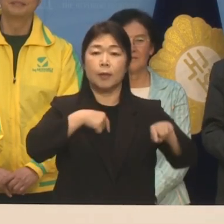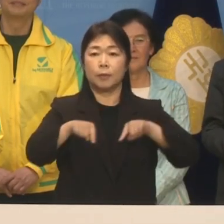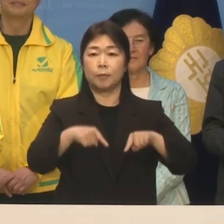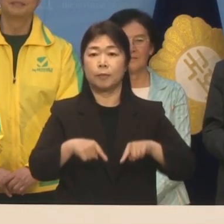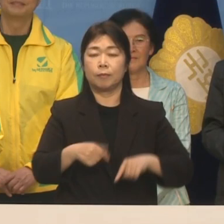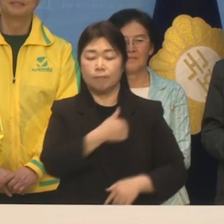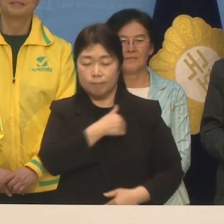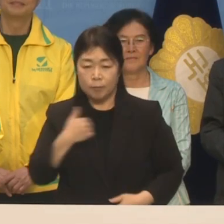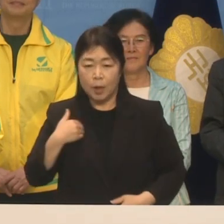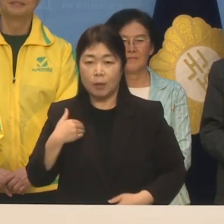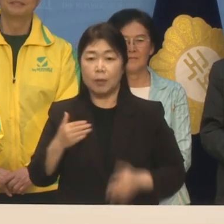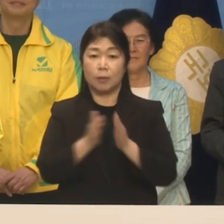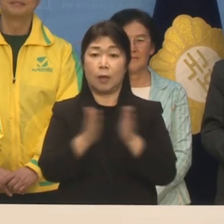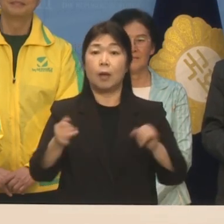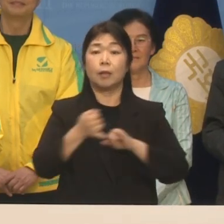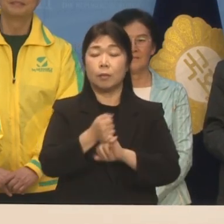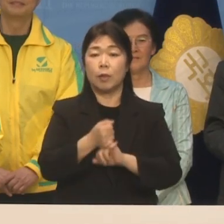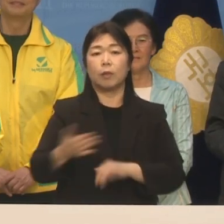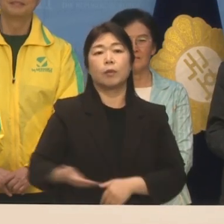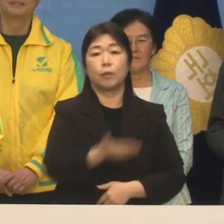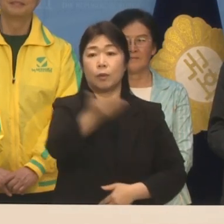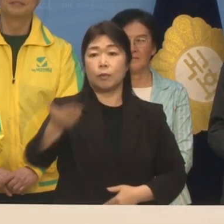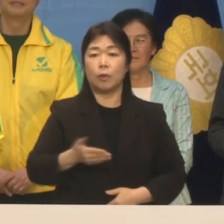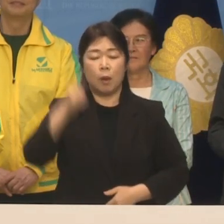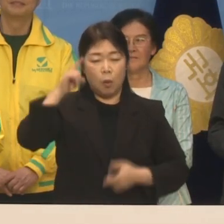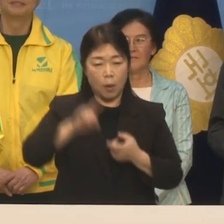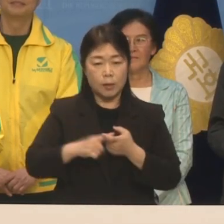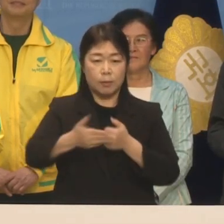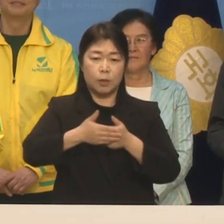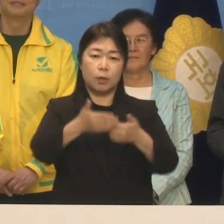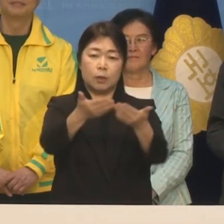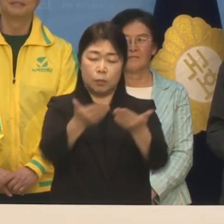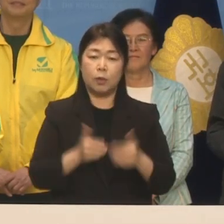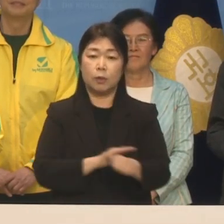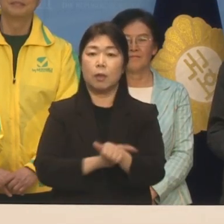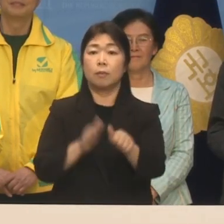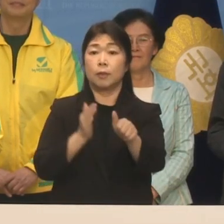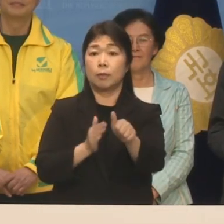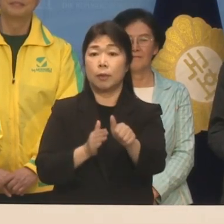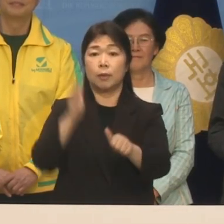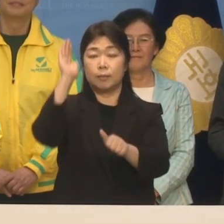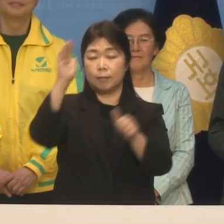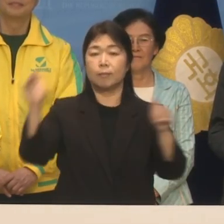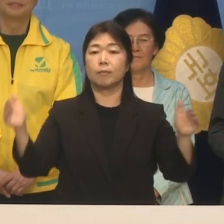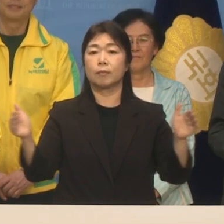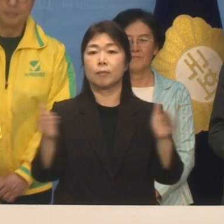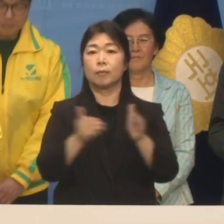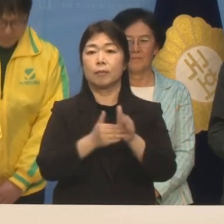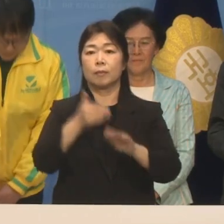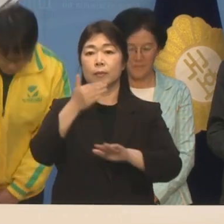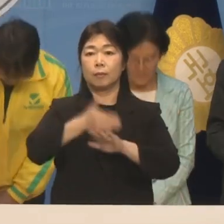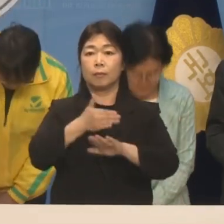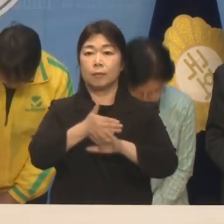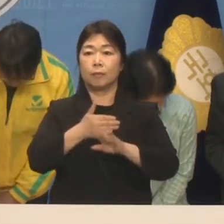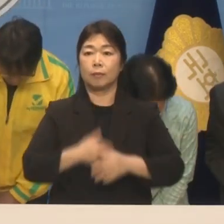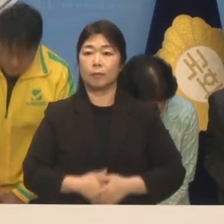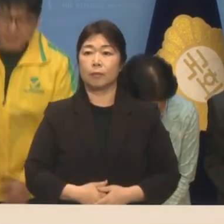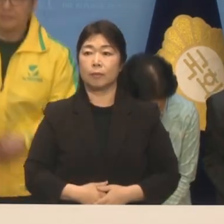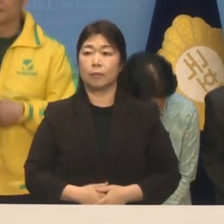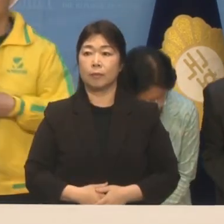녹색정의당이 당당하게 걸어가겠습니다. 국민 여러분 관심과 지지를 부탁드리겠습니다. 이상으로 기자회견 마치겠습니다. 고맙습니다.